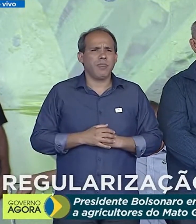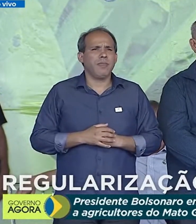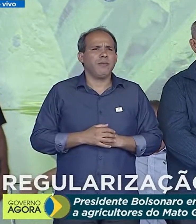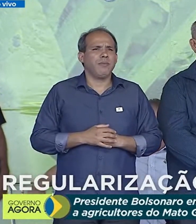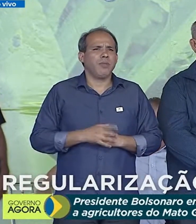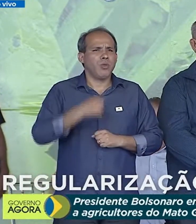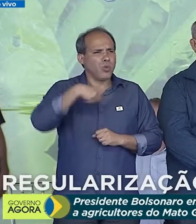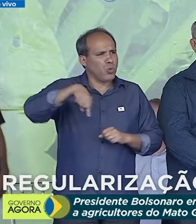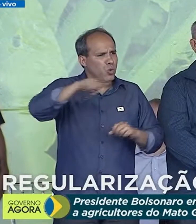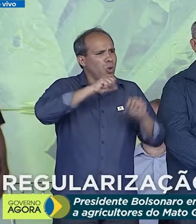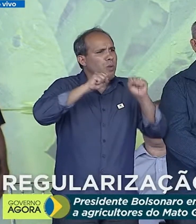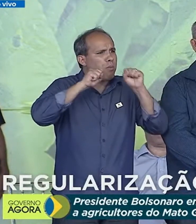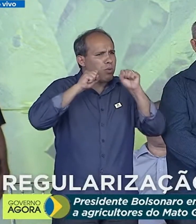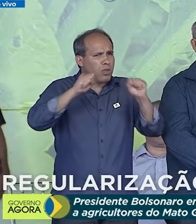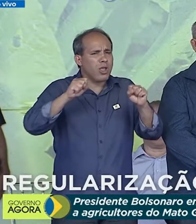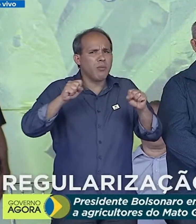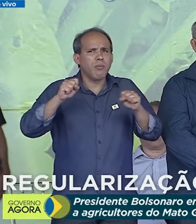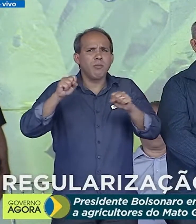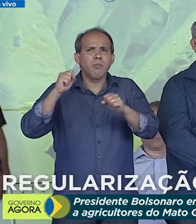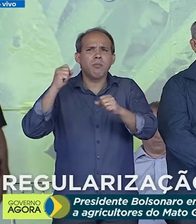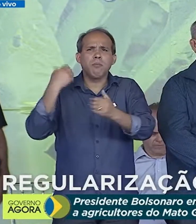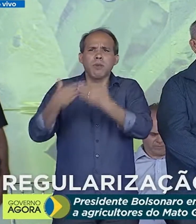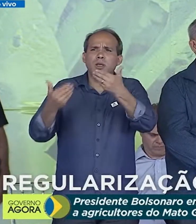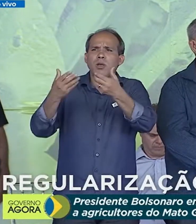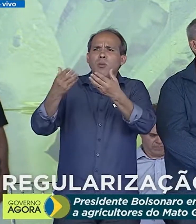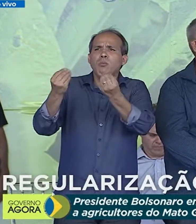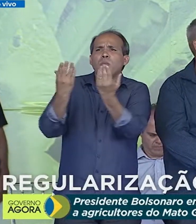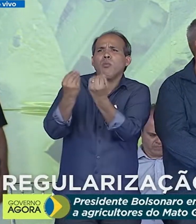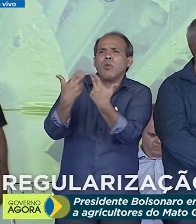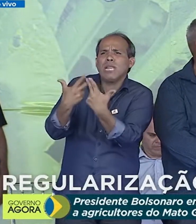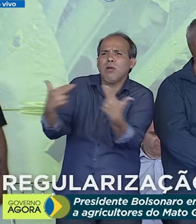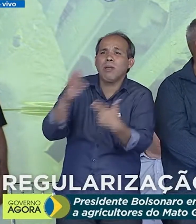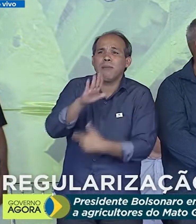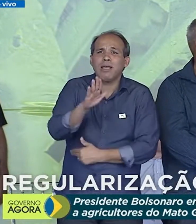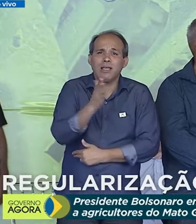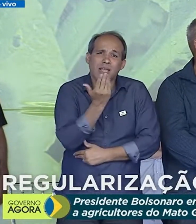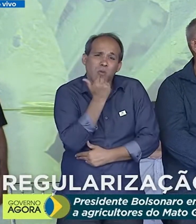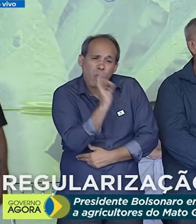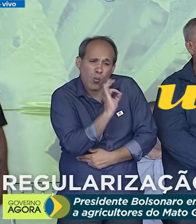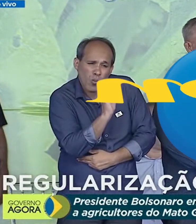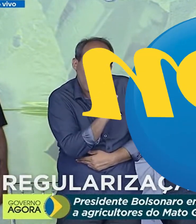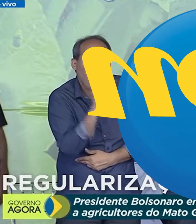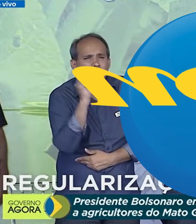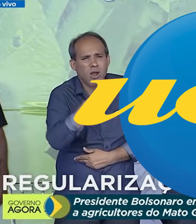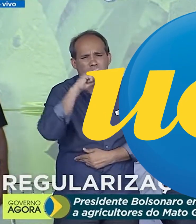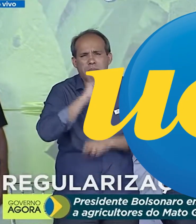Podemos ficar sem muita coisa, mas sem alimento é impossível sobreviver.